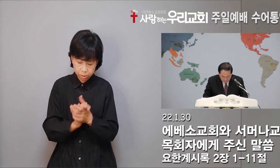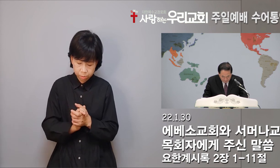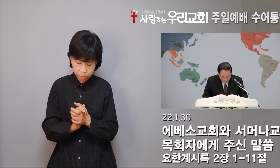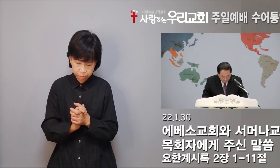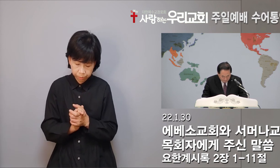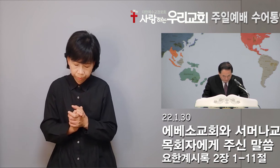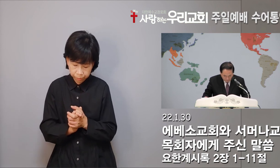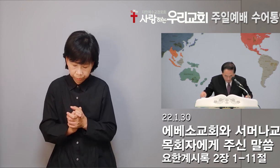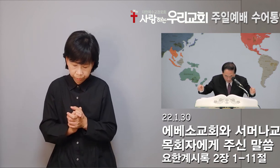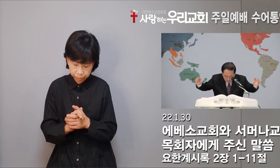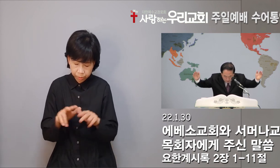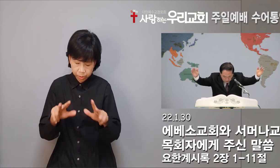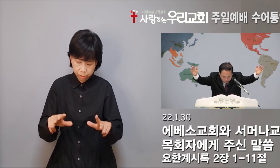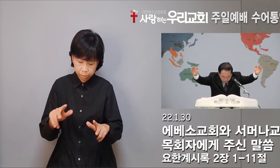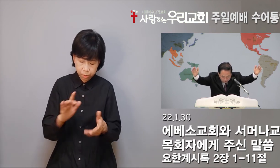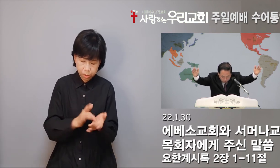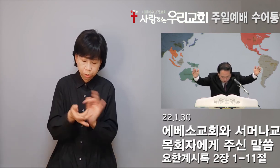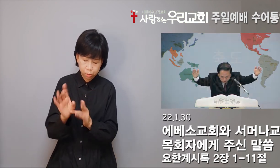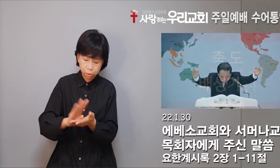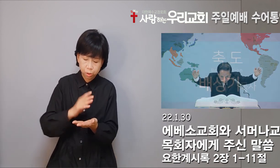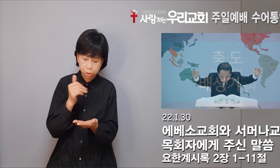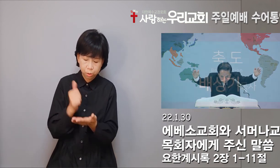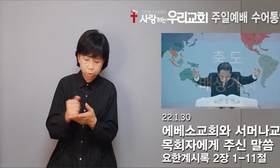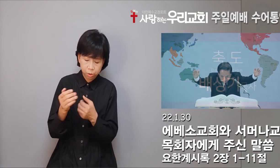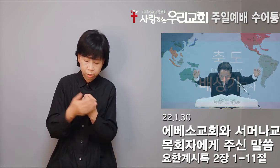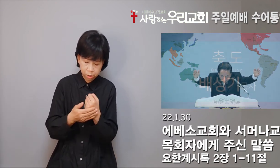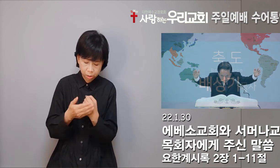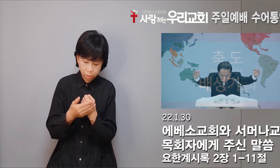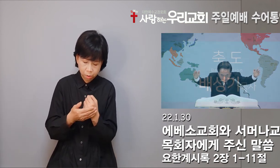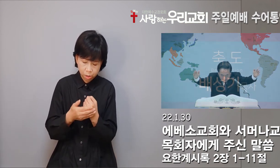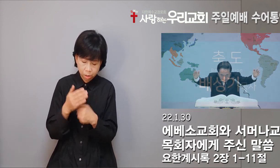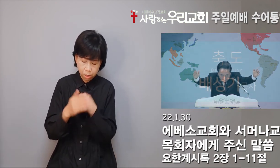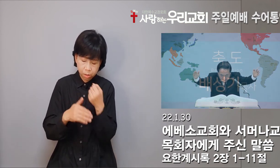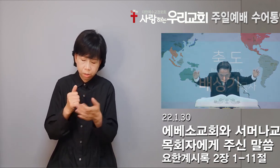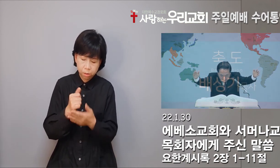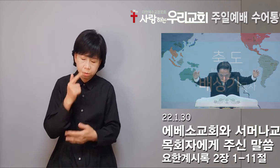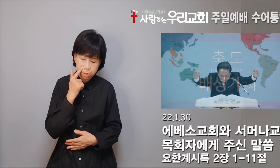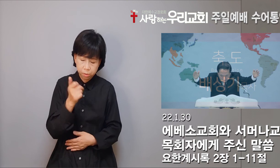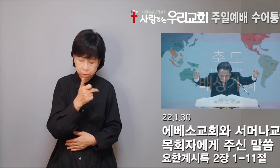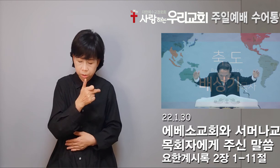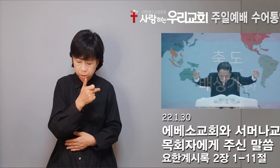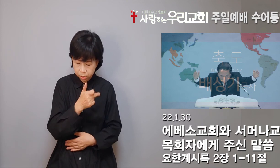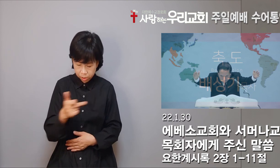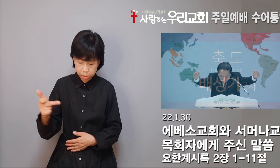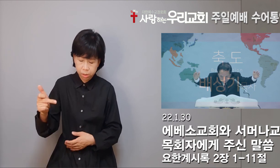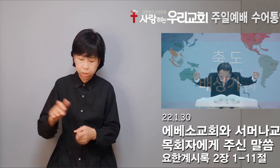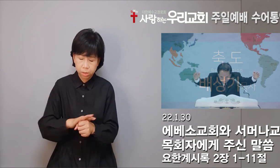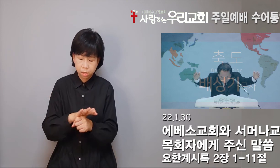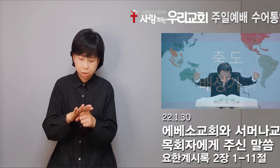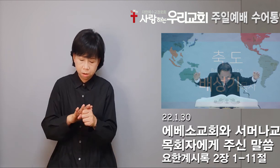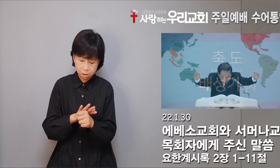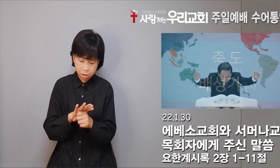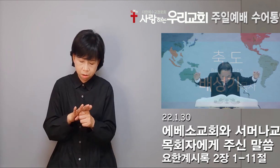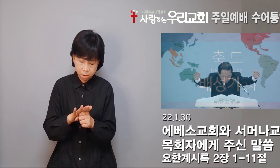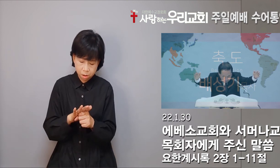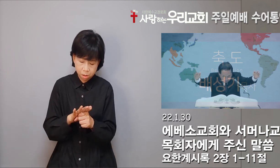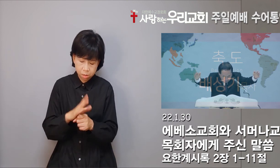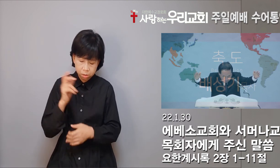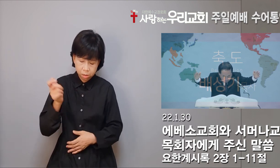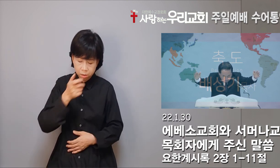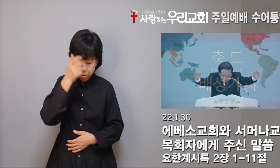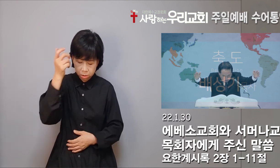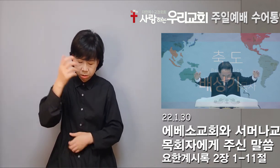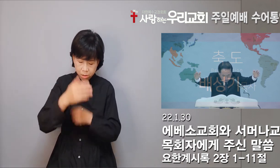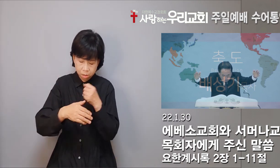기도하옵나이다. 아멘. 지금은 예수 그리스도의 은혜와 하나님 아버지의 극증하신 사랑하심과